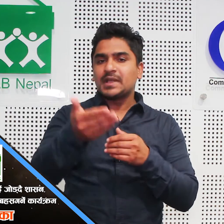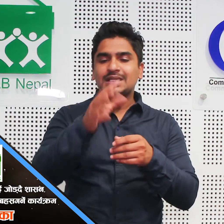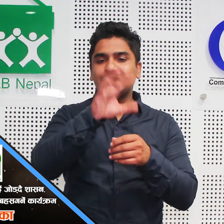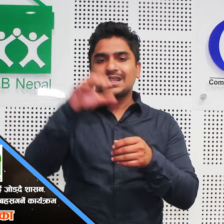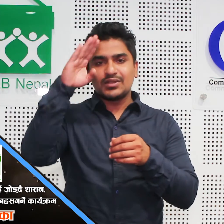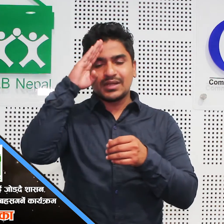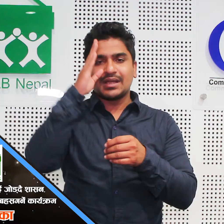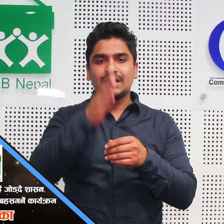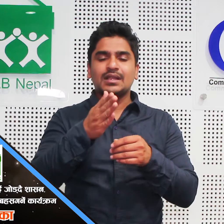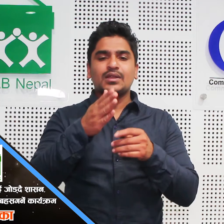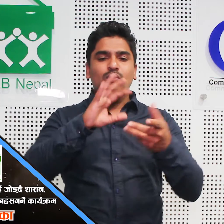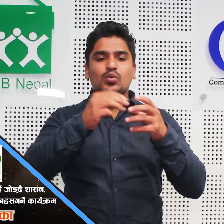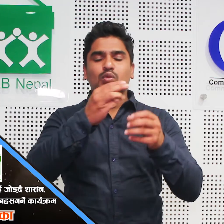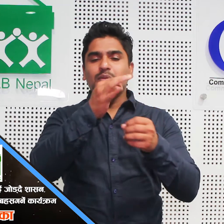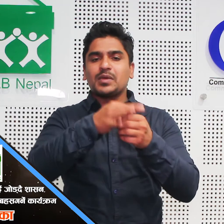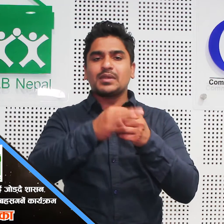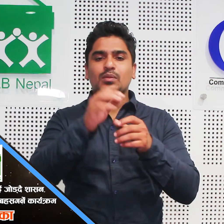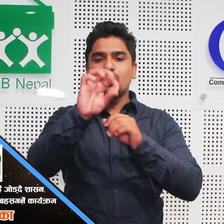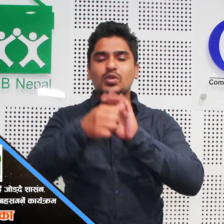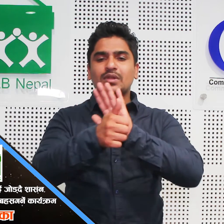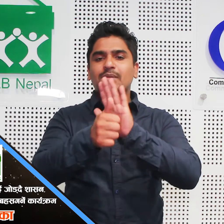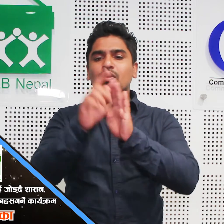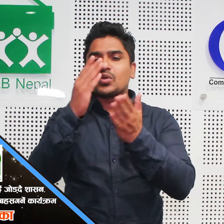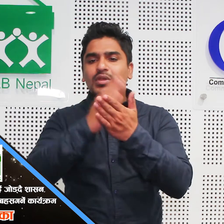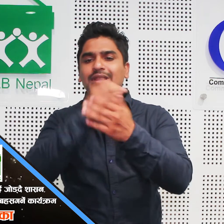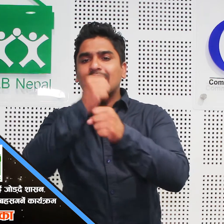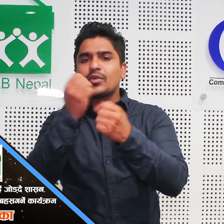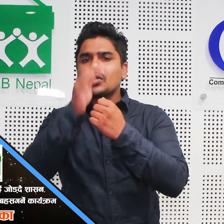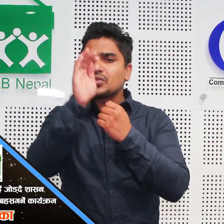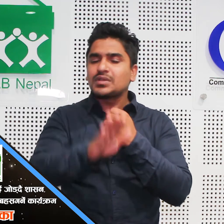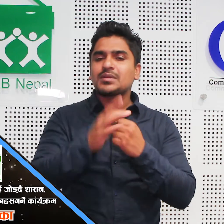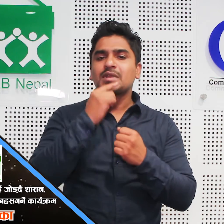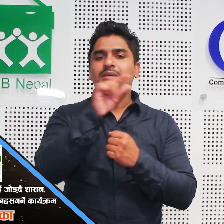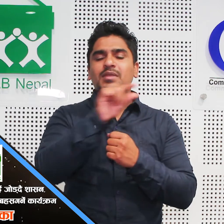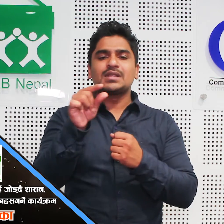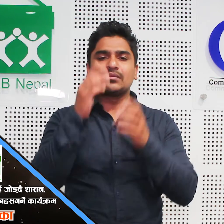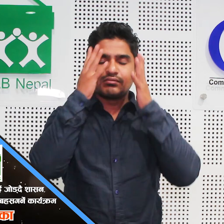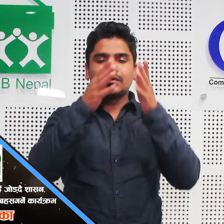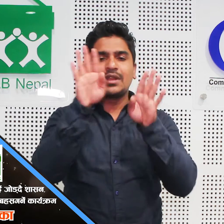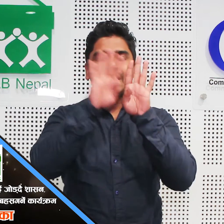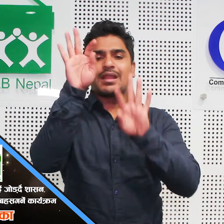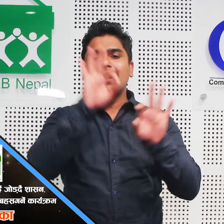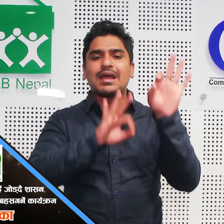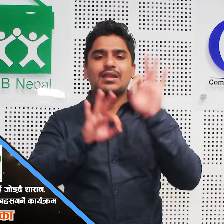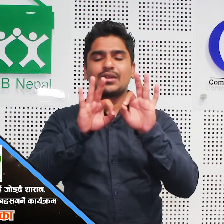स्थानीय सरकारले उद्योगी व्यवसायीको पुनरुत्थानमा कसरी काम गर्न सक्छन् भन्ने विषयमा केन्द्रित नाटक श्रृंखला घुम्तीको